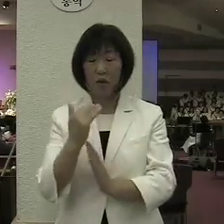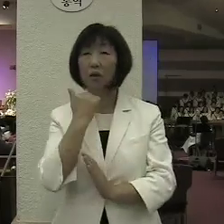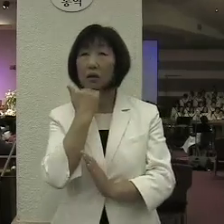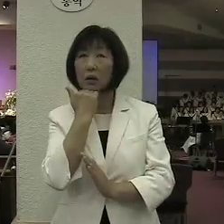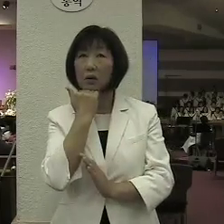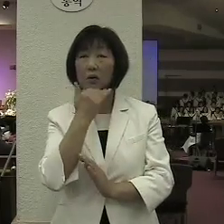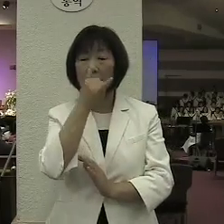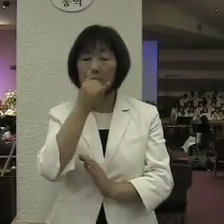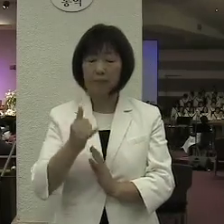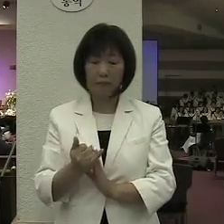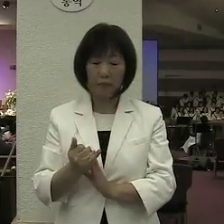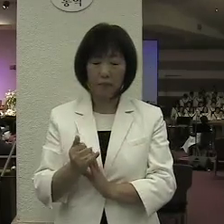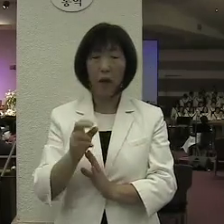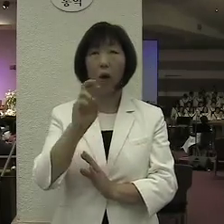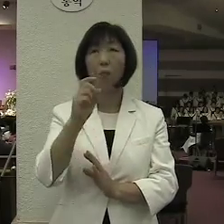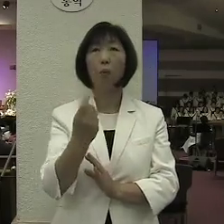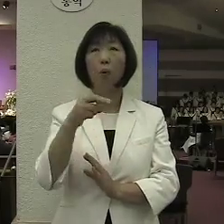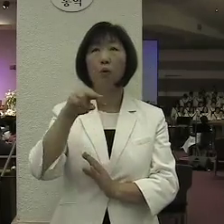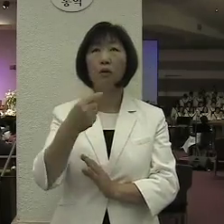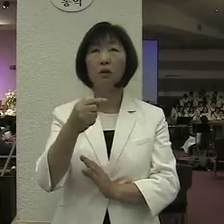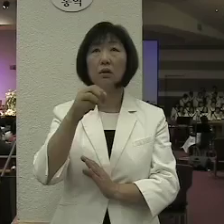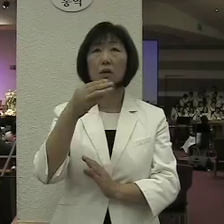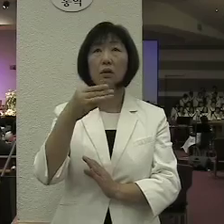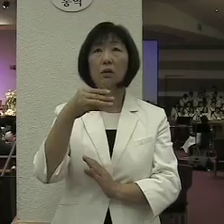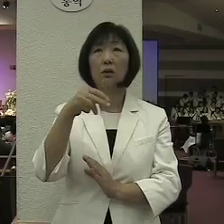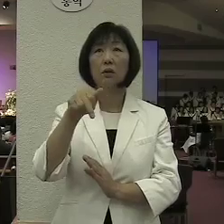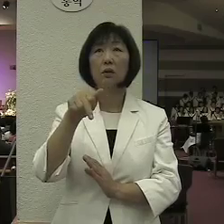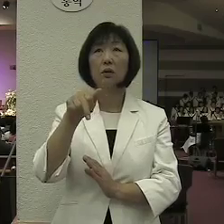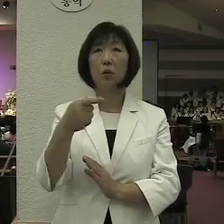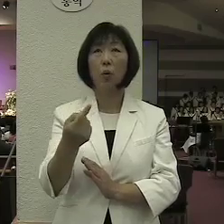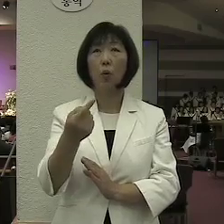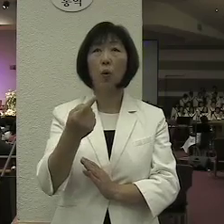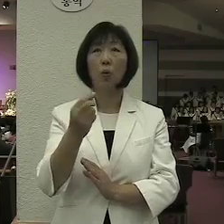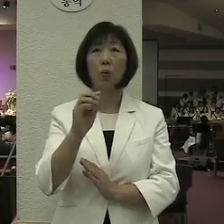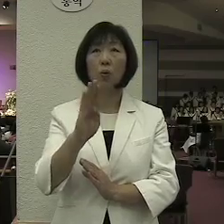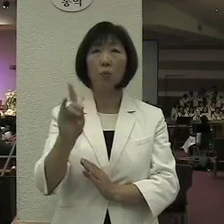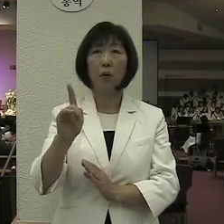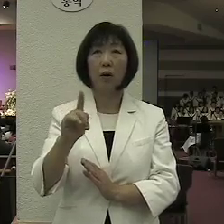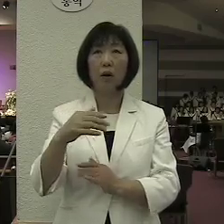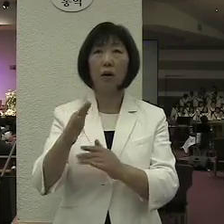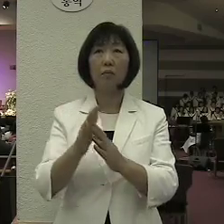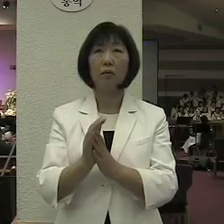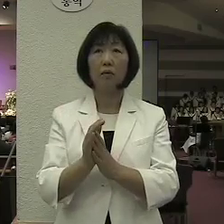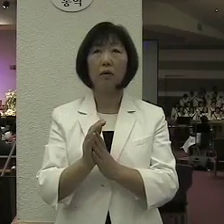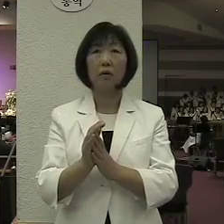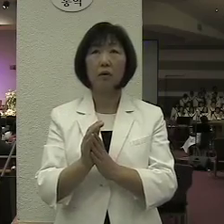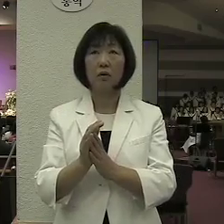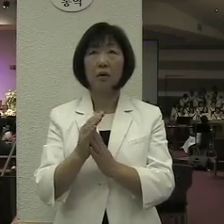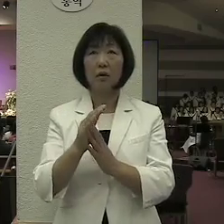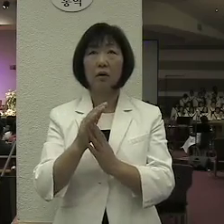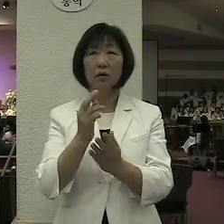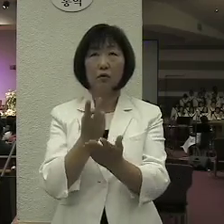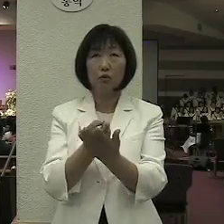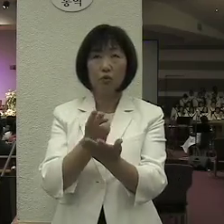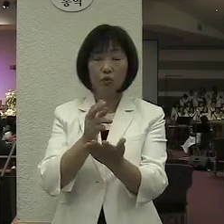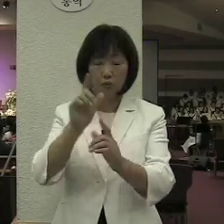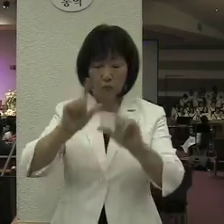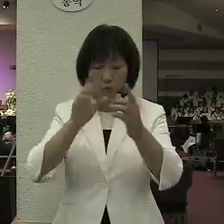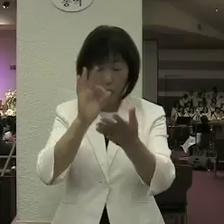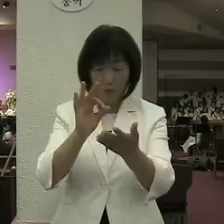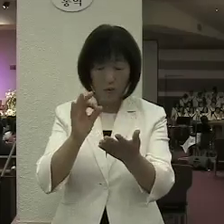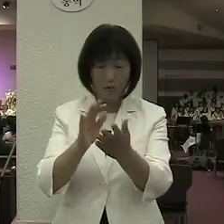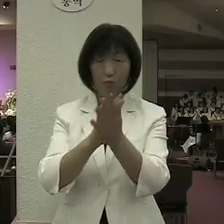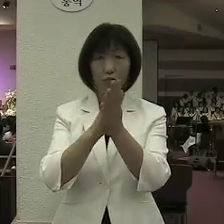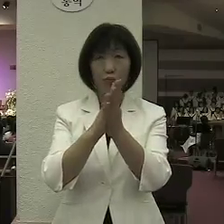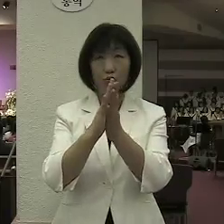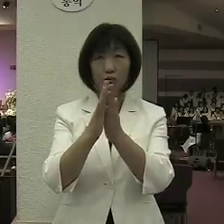얼마나 영광스러운 것인지 모릅니다. 왜냐하면요, 여러분, 그 베이징에 가보면은 그 모태동에 그 시체가